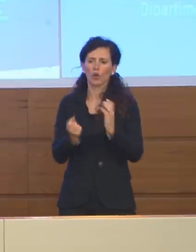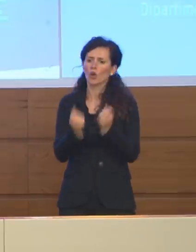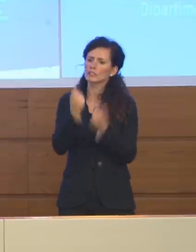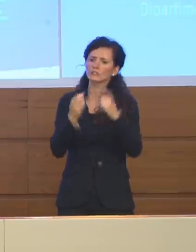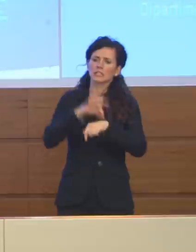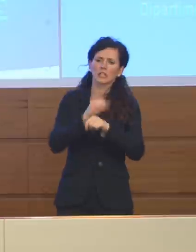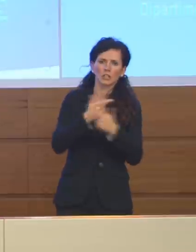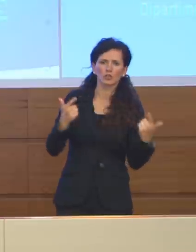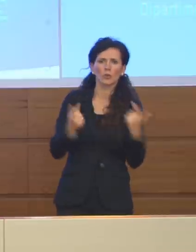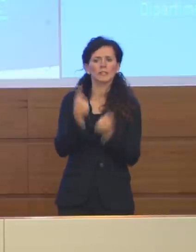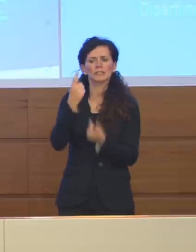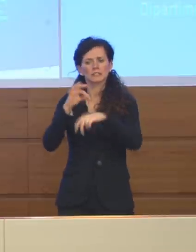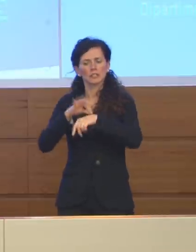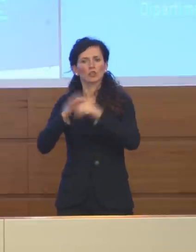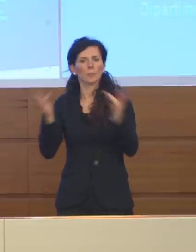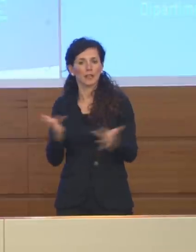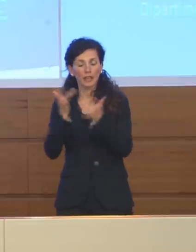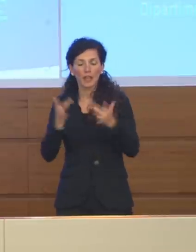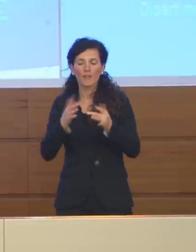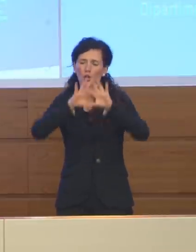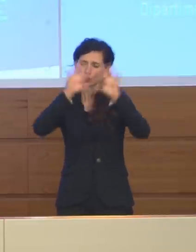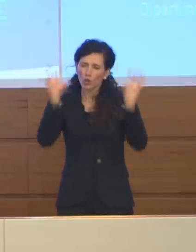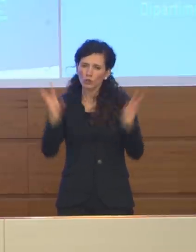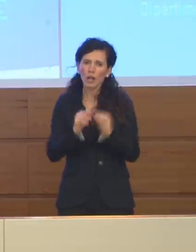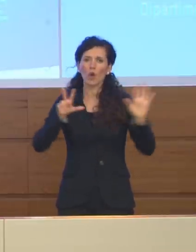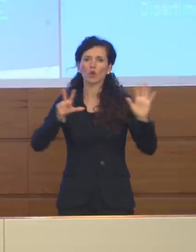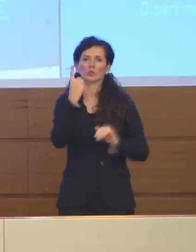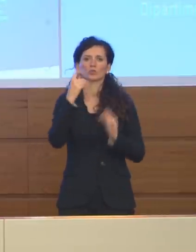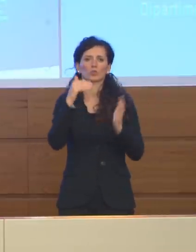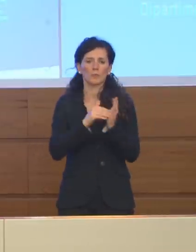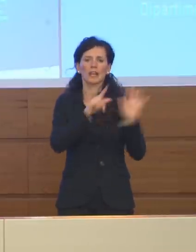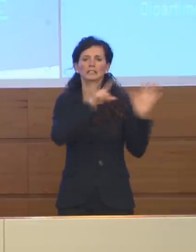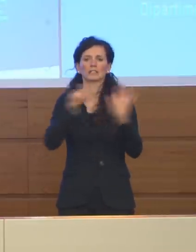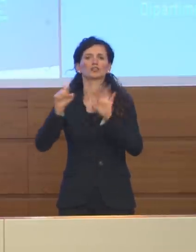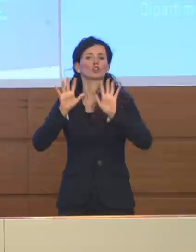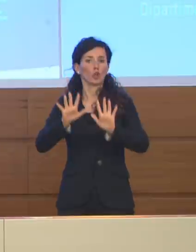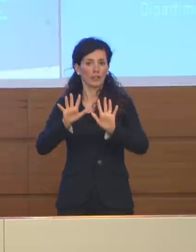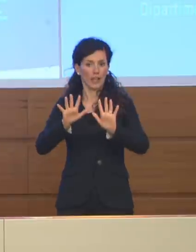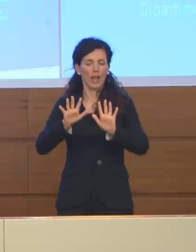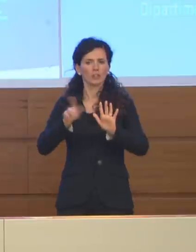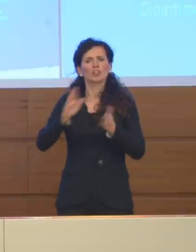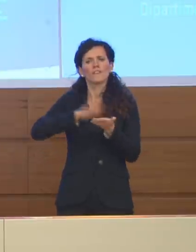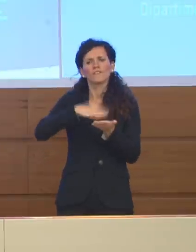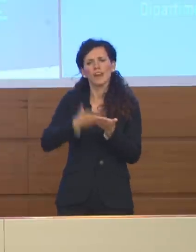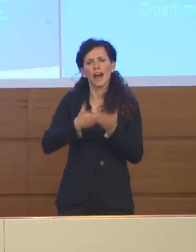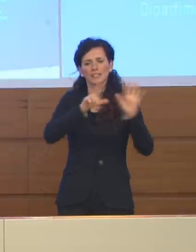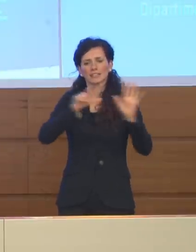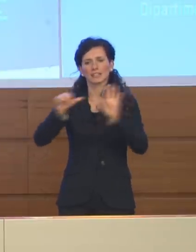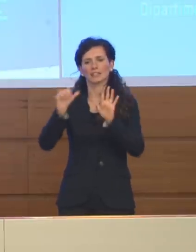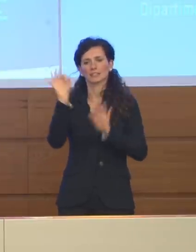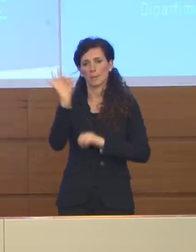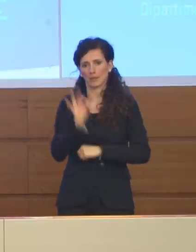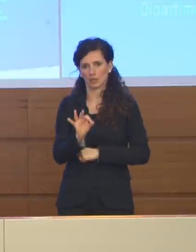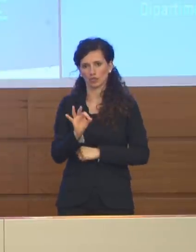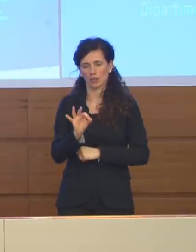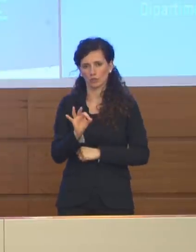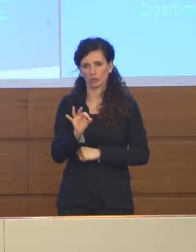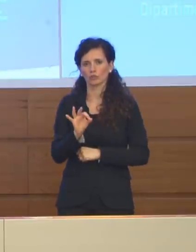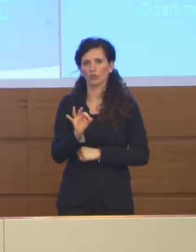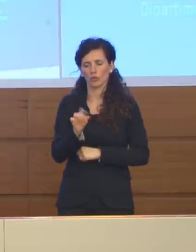sintomi lievi sono in totale 81mila 710 pari al 76 per cento